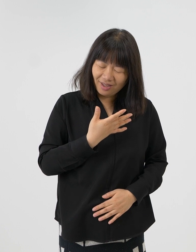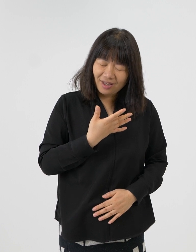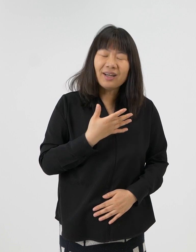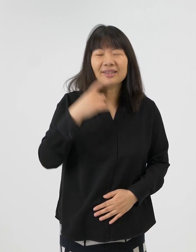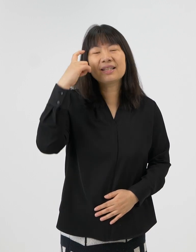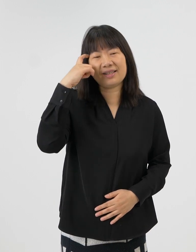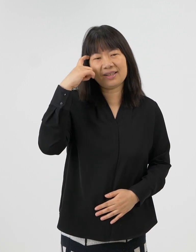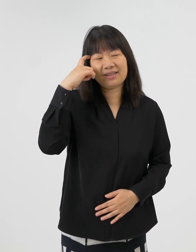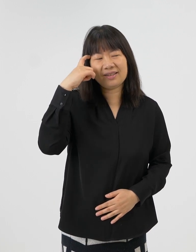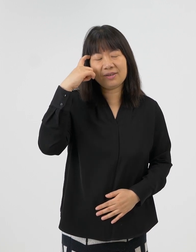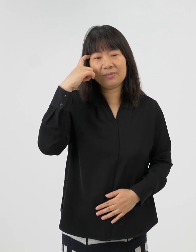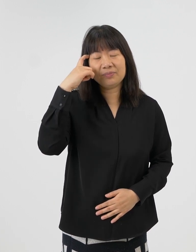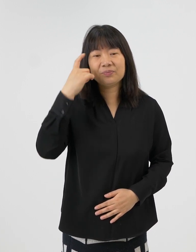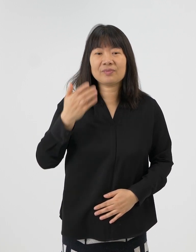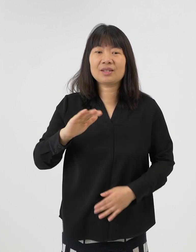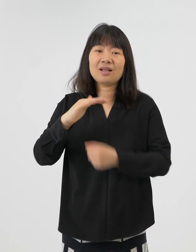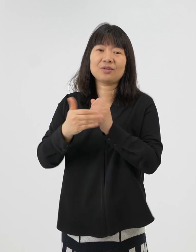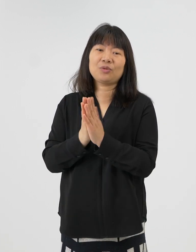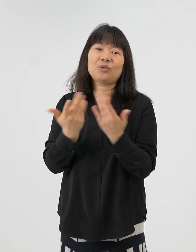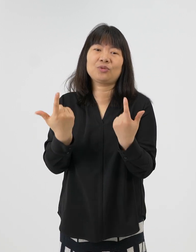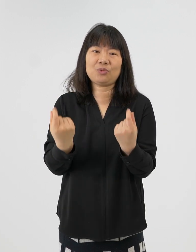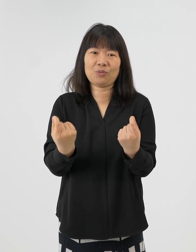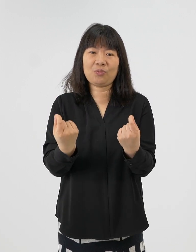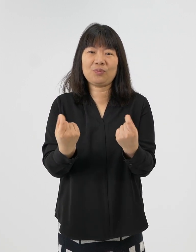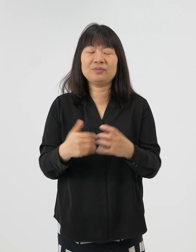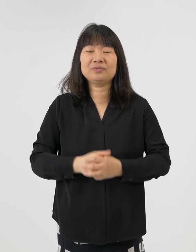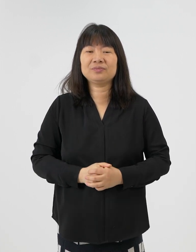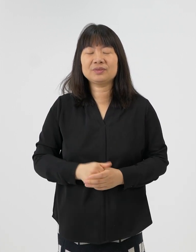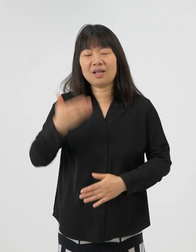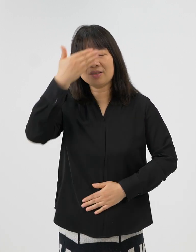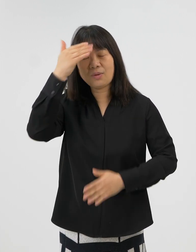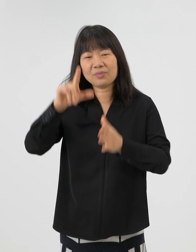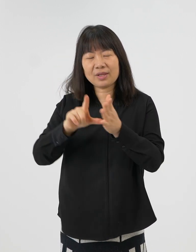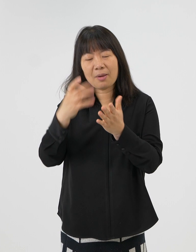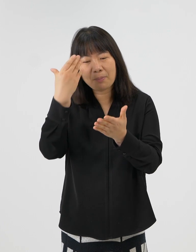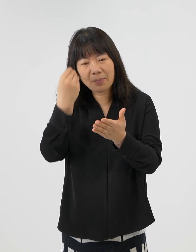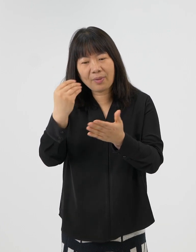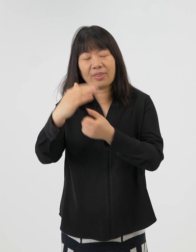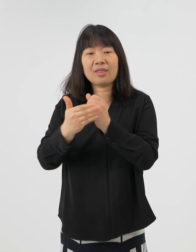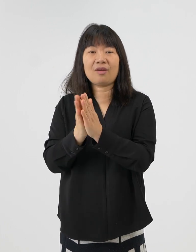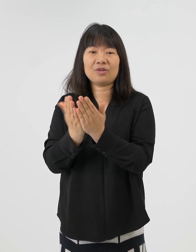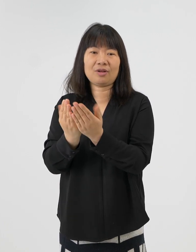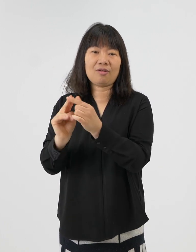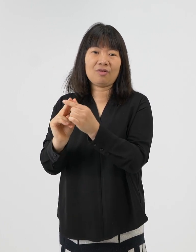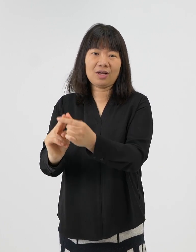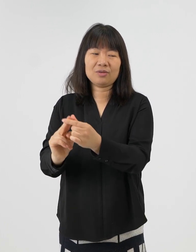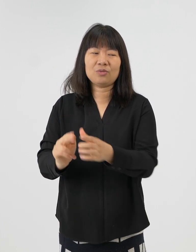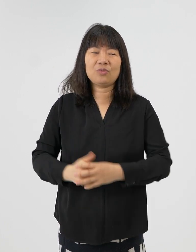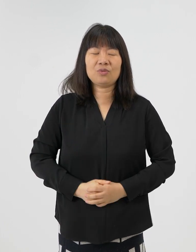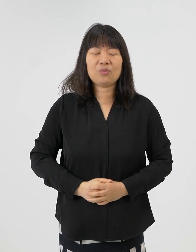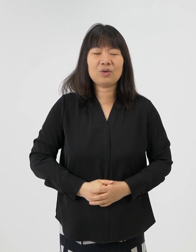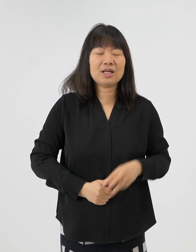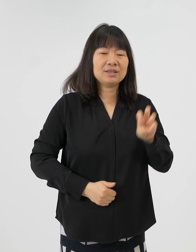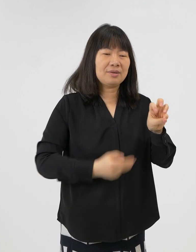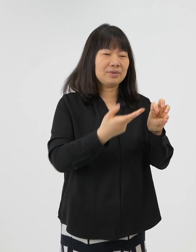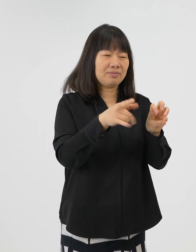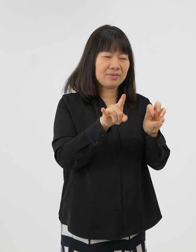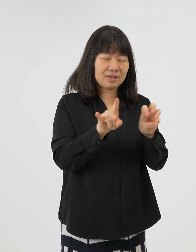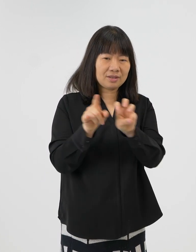제게. 근데 사실 성경도 그래요. 젊을 때 보았던 성경과